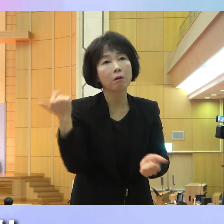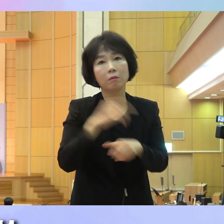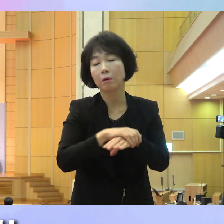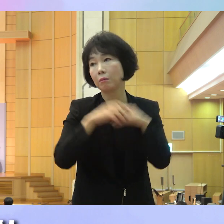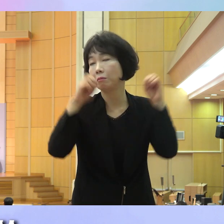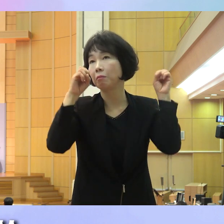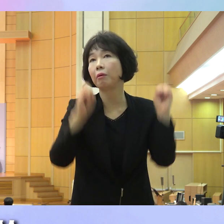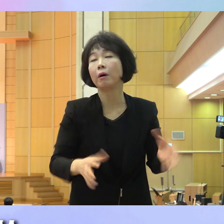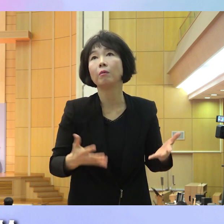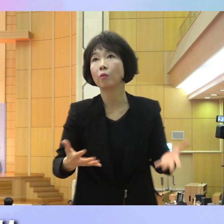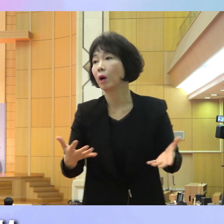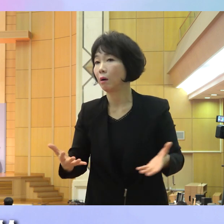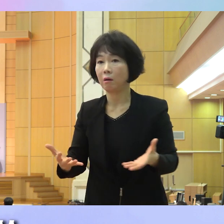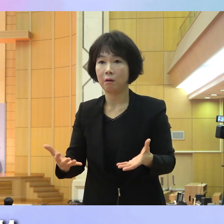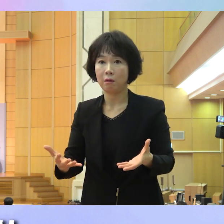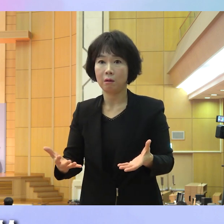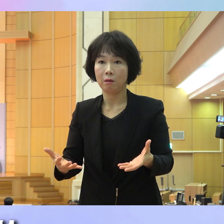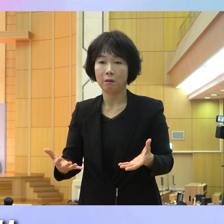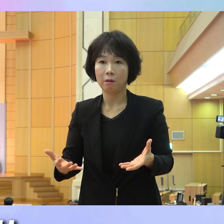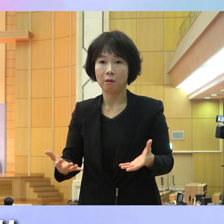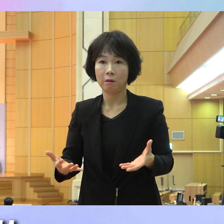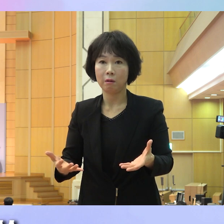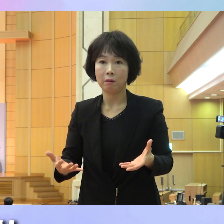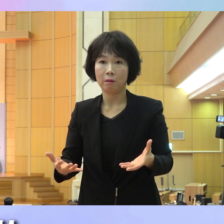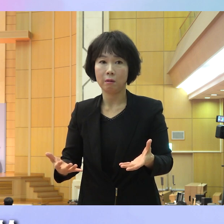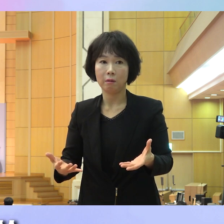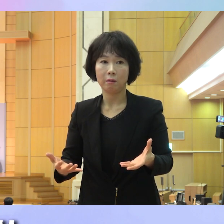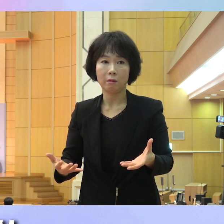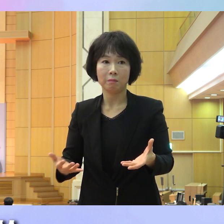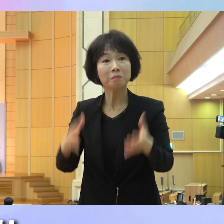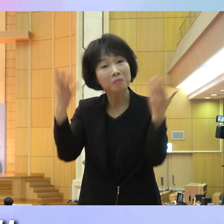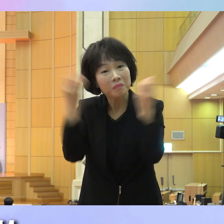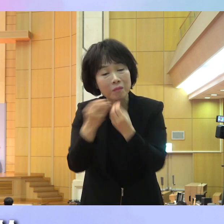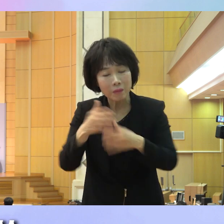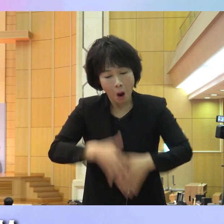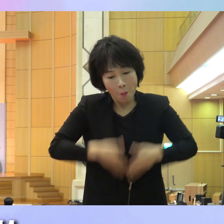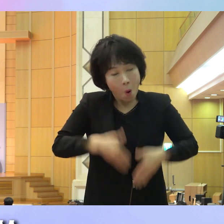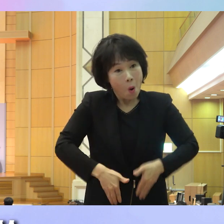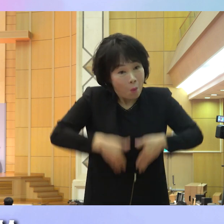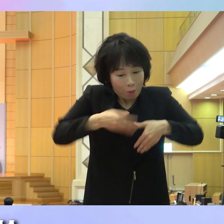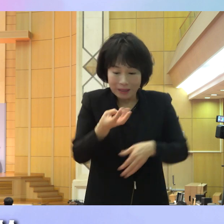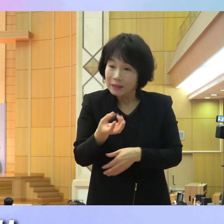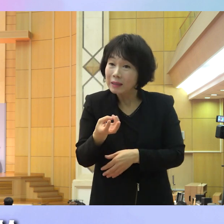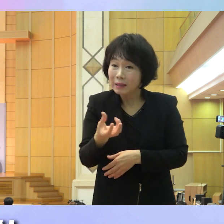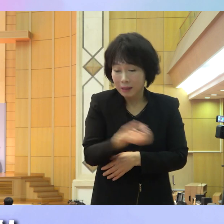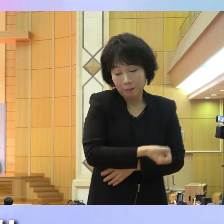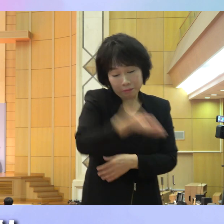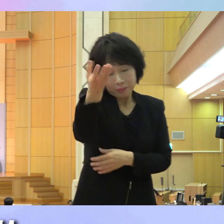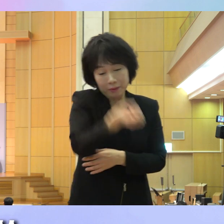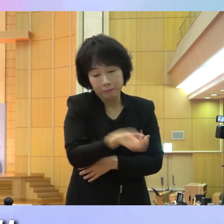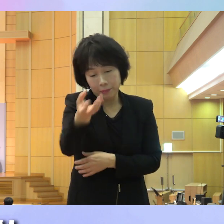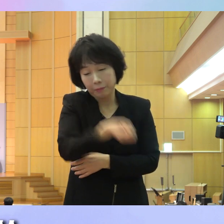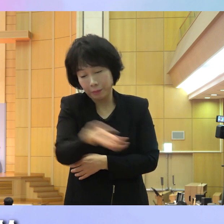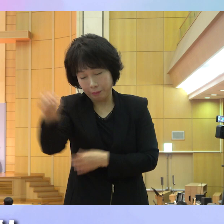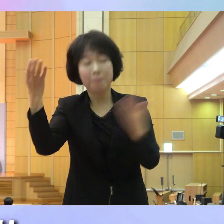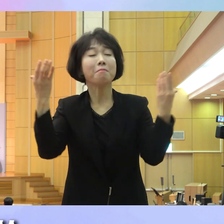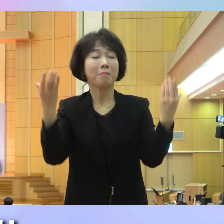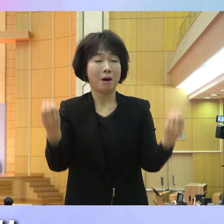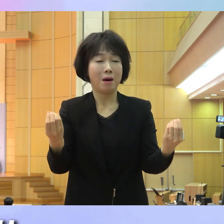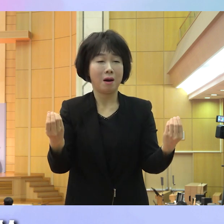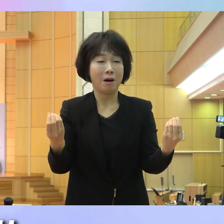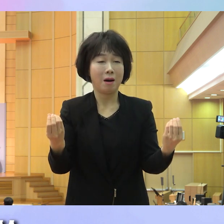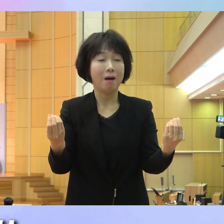말하면 봄에 뿌린 씨앗이 싹이나 자라는데 열매를 맺든 열매를 맺지 못하든 가을이